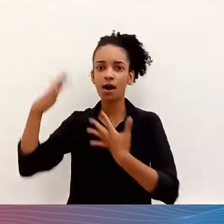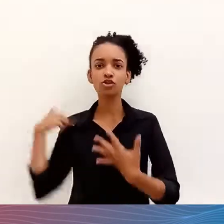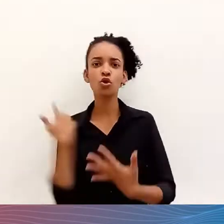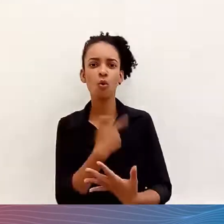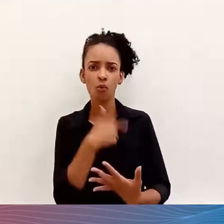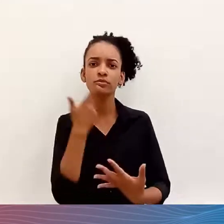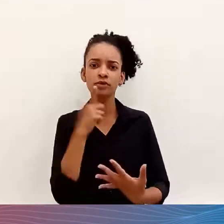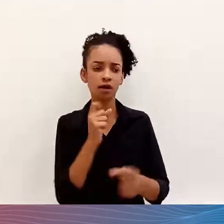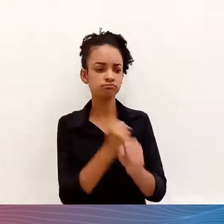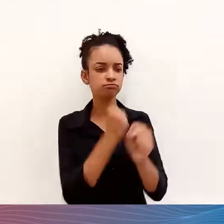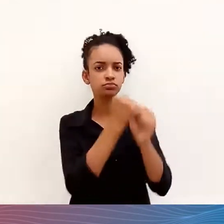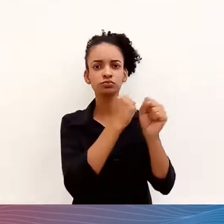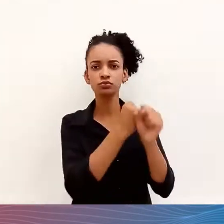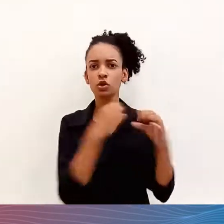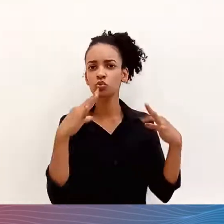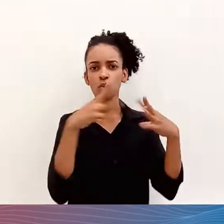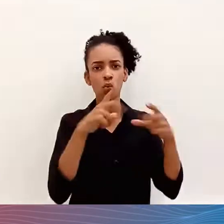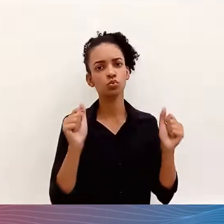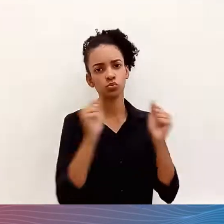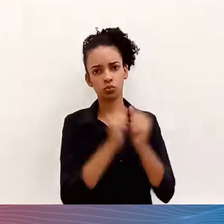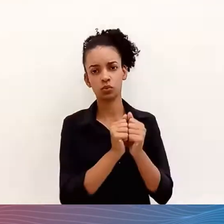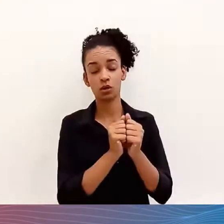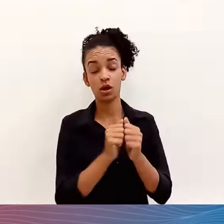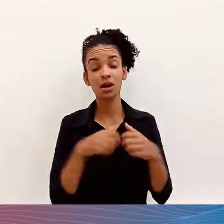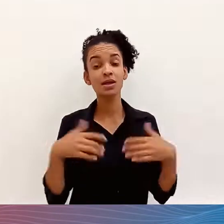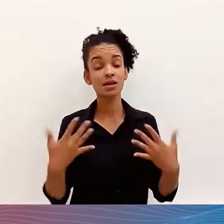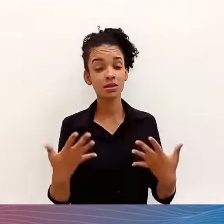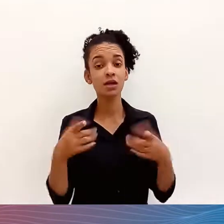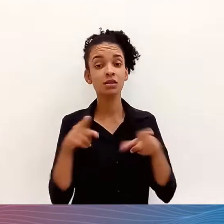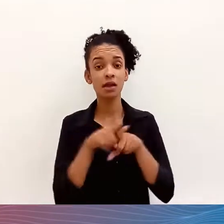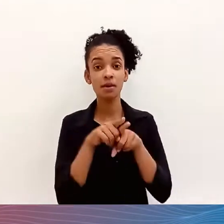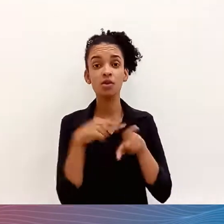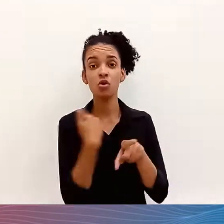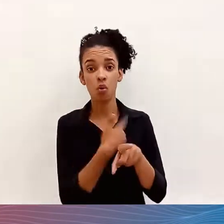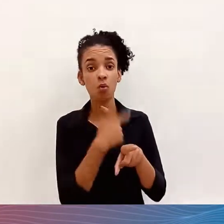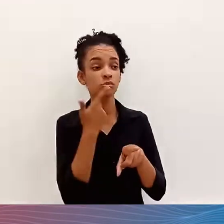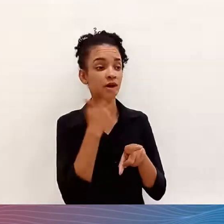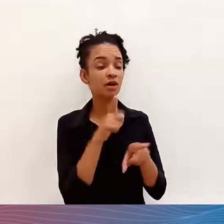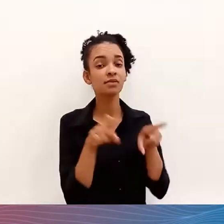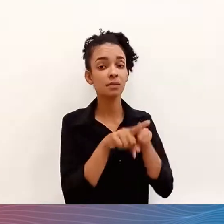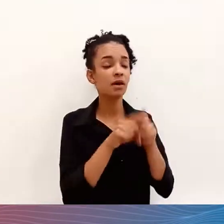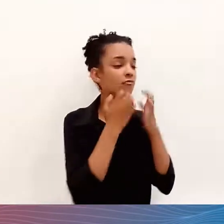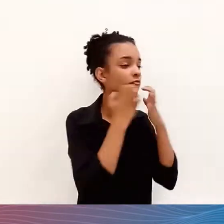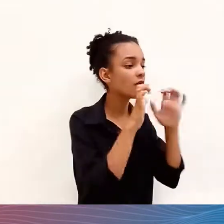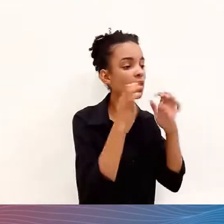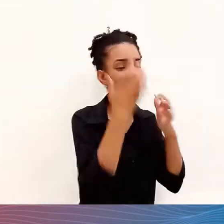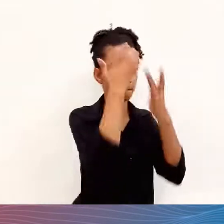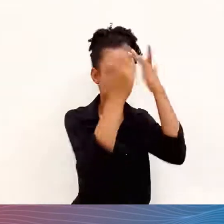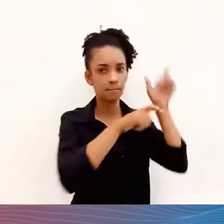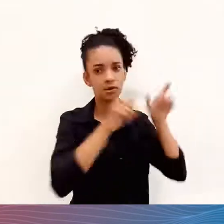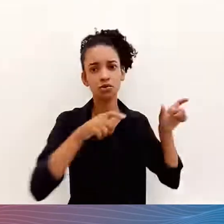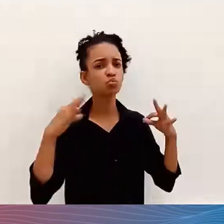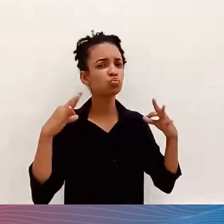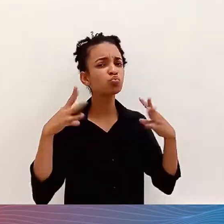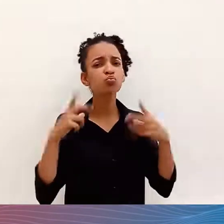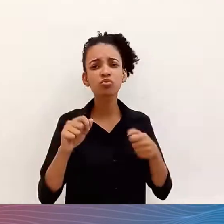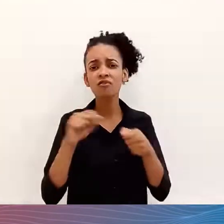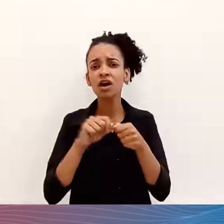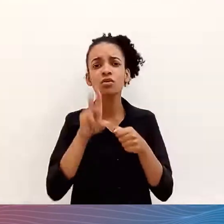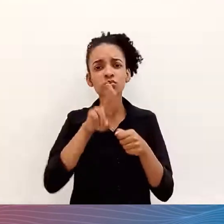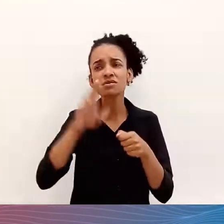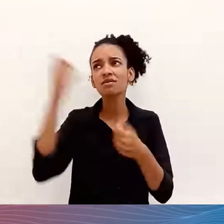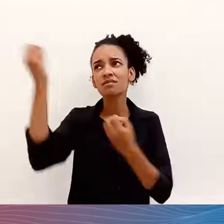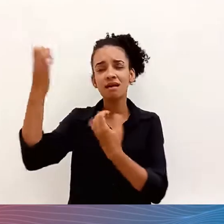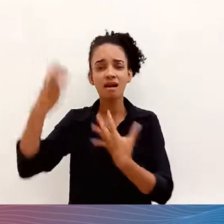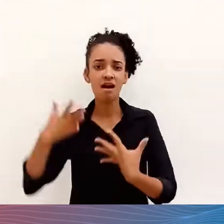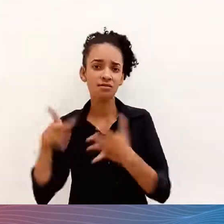da graça, irmão, nós alcançaremos as pessoas que precisam ser alcançadas. Irmãos, tudo é pela graça. Ó Senhor Jesus.